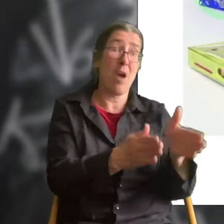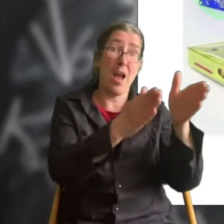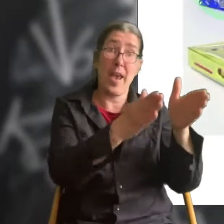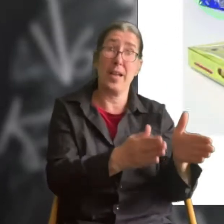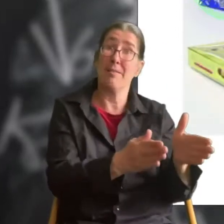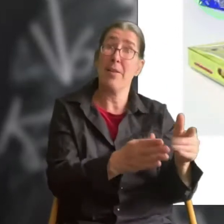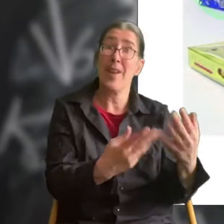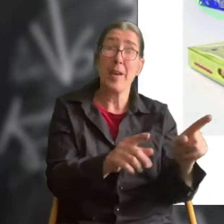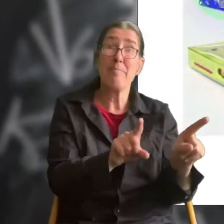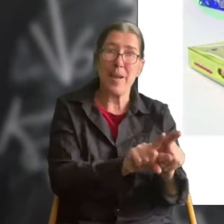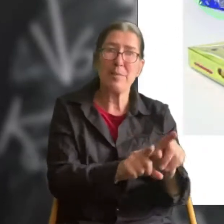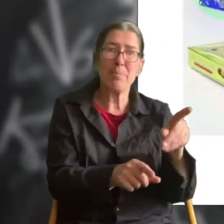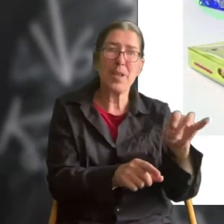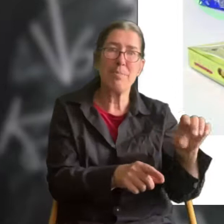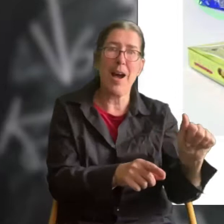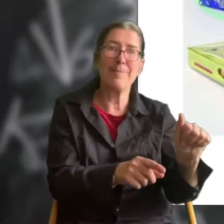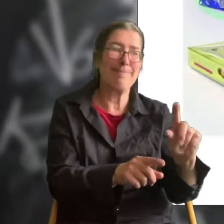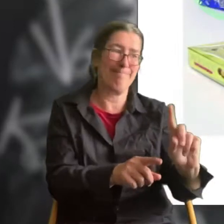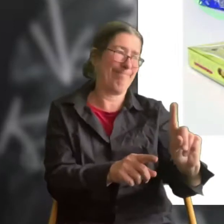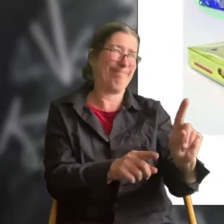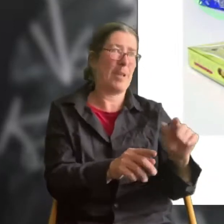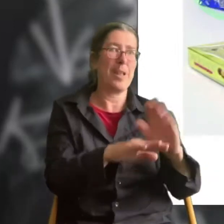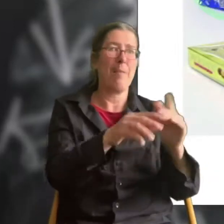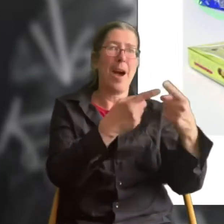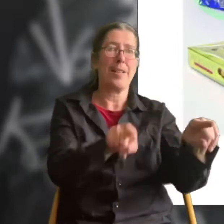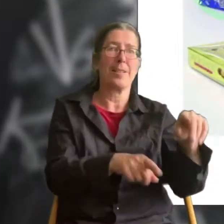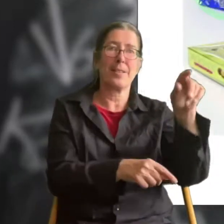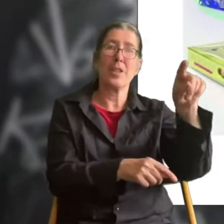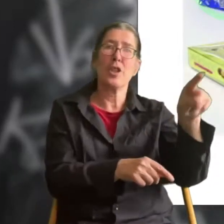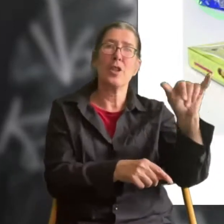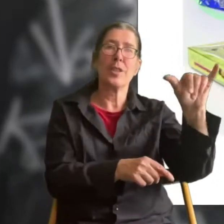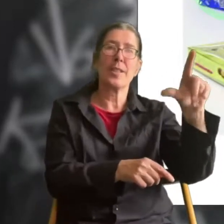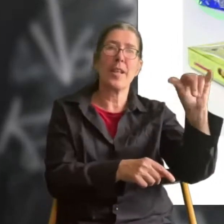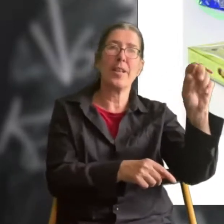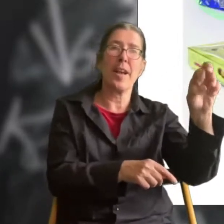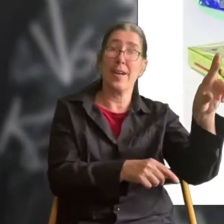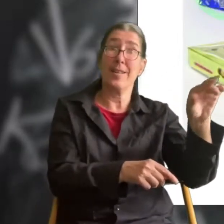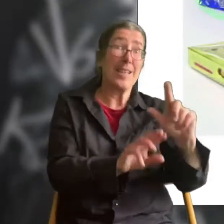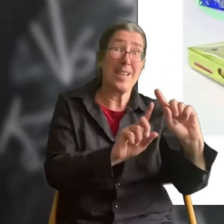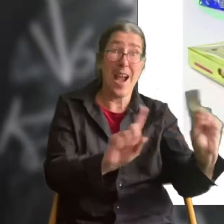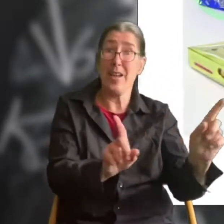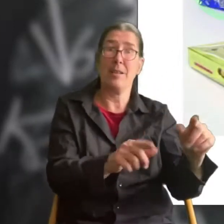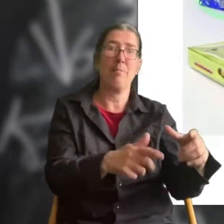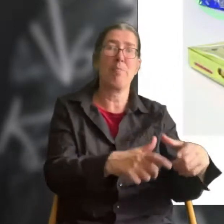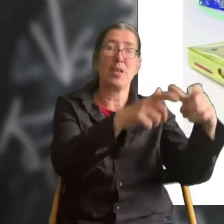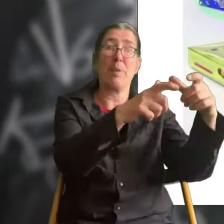parallel zueinander, würde vielleicht passen, aber das ist ein Zylinder und kein Prisma.